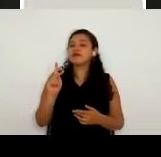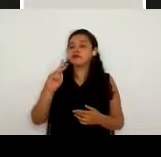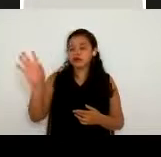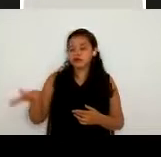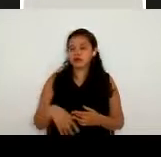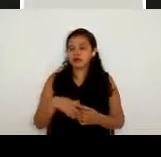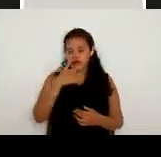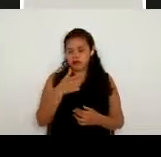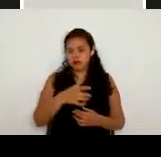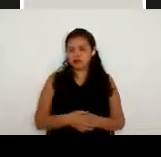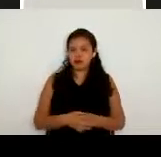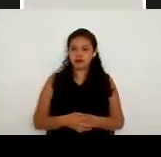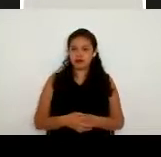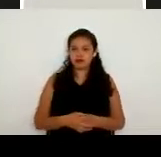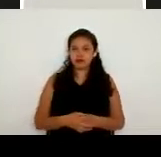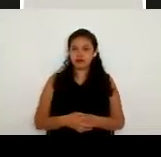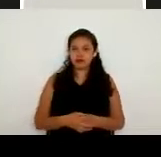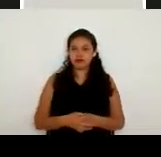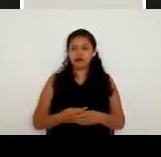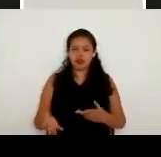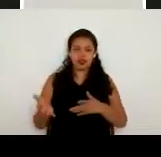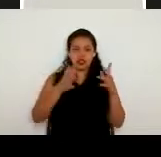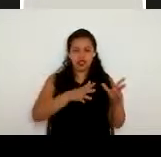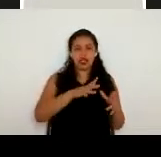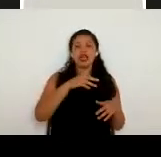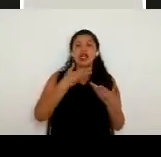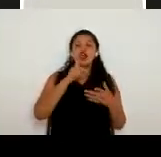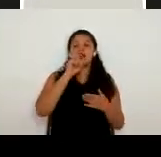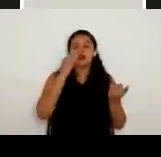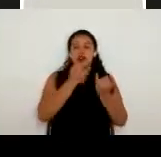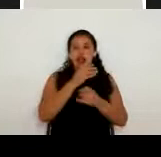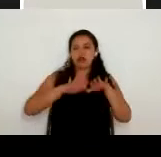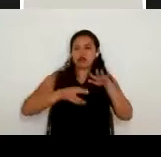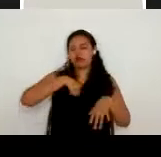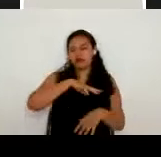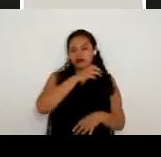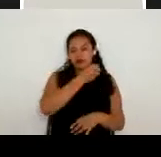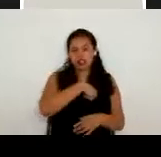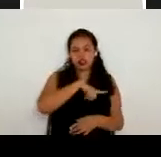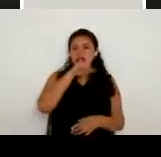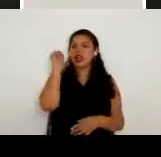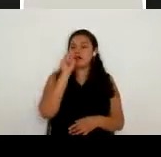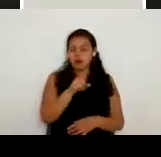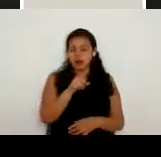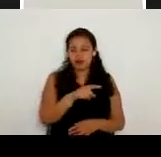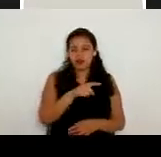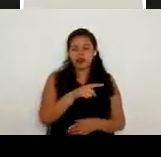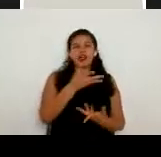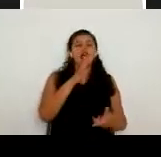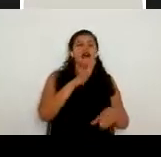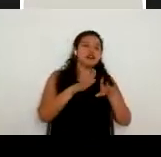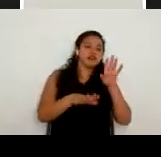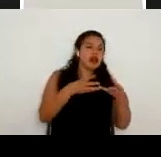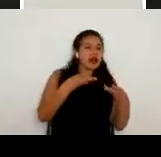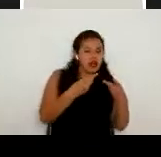desde el punto de vista de salud porque a veces algunas enfermedades pues implican mayores costos mayores gastos